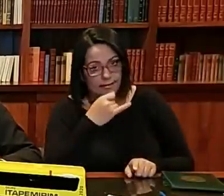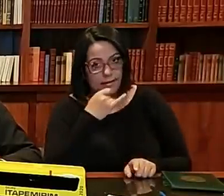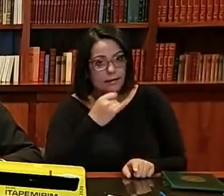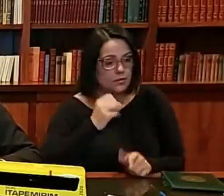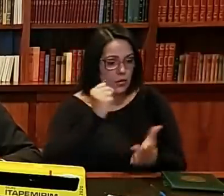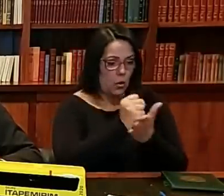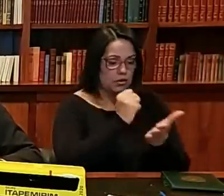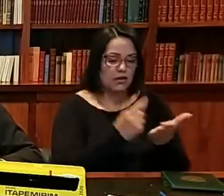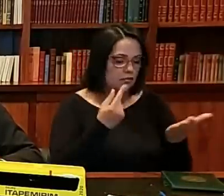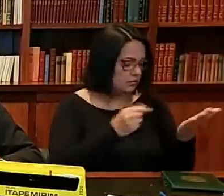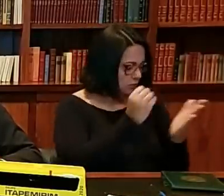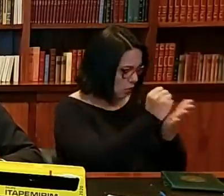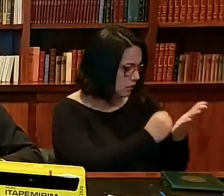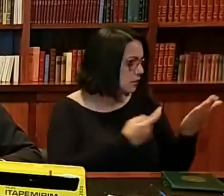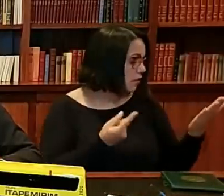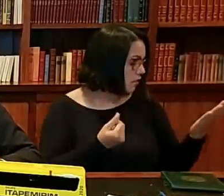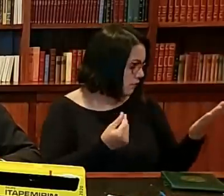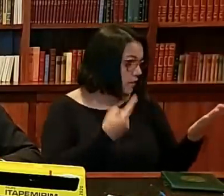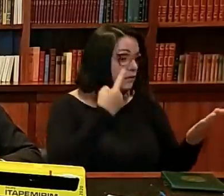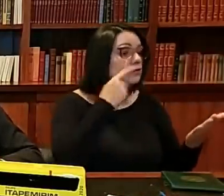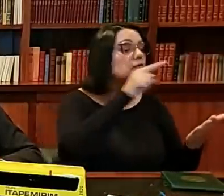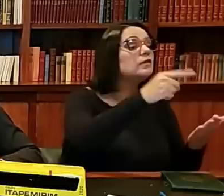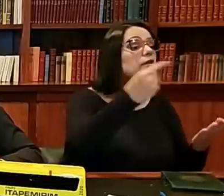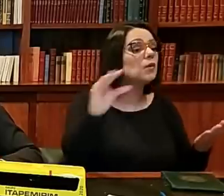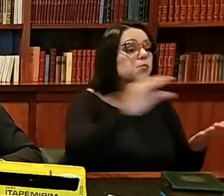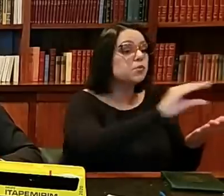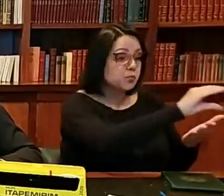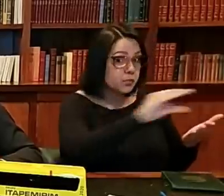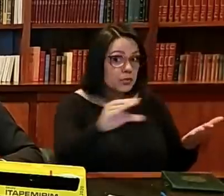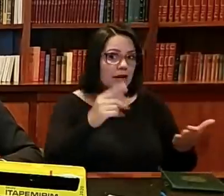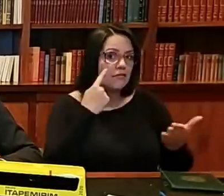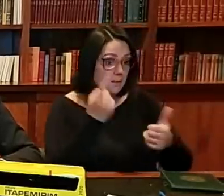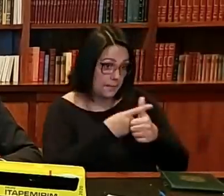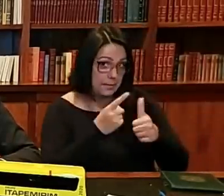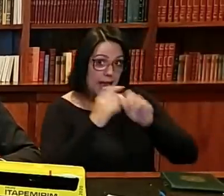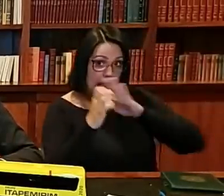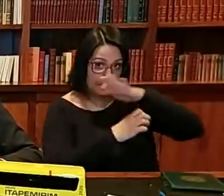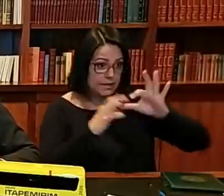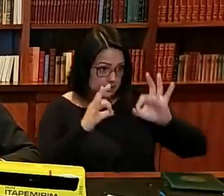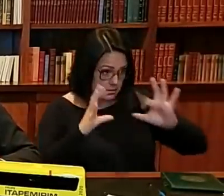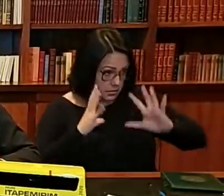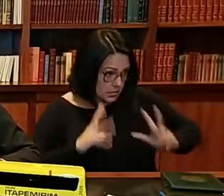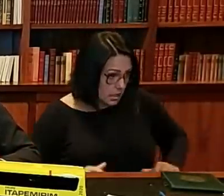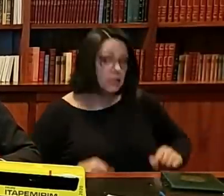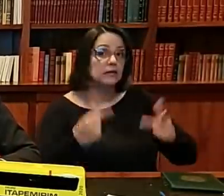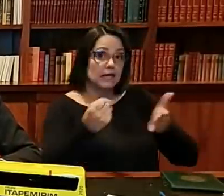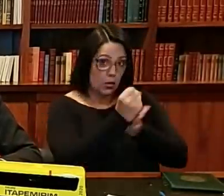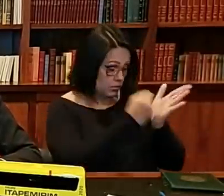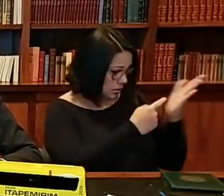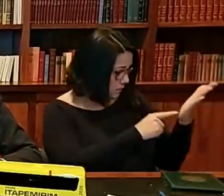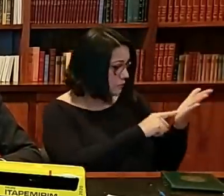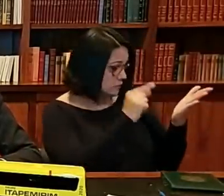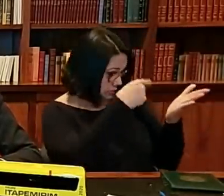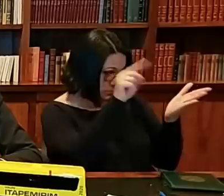está batendo com o que. Se a empresa, primeiro é idônea, primeiro passo lá. Se o contrato está sendo entregue, o que está no